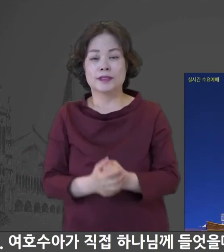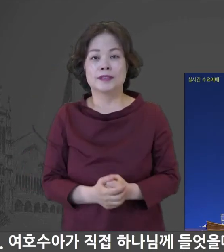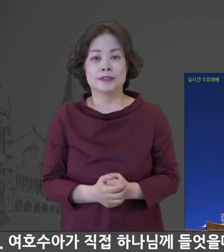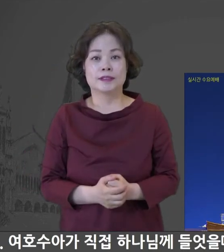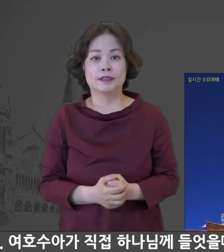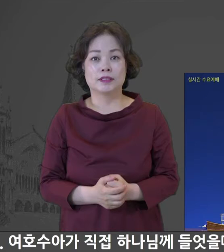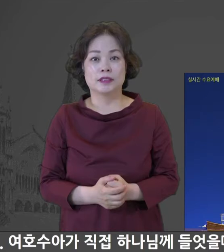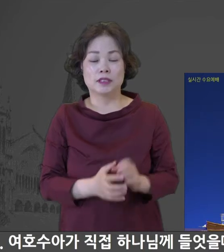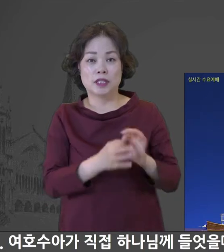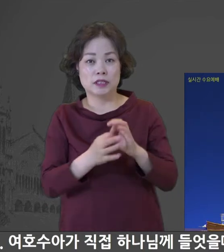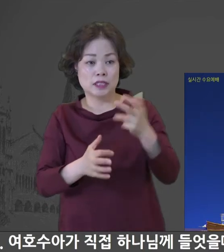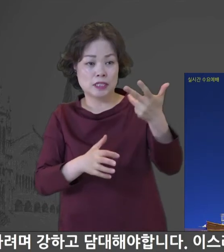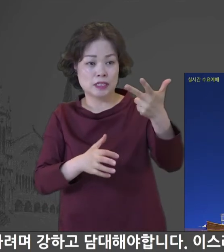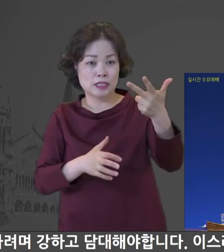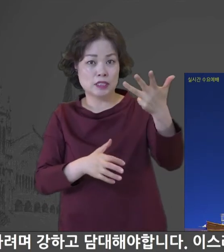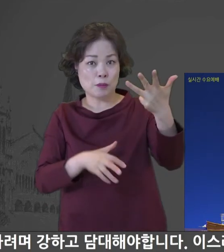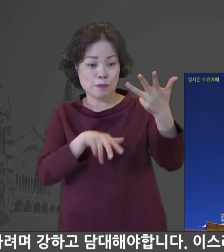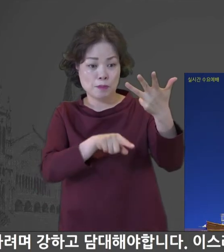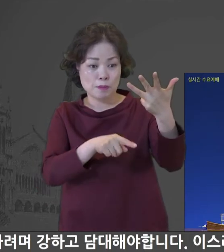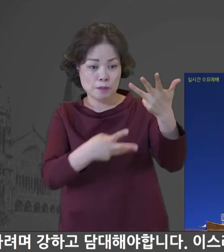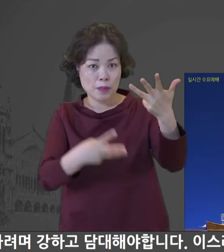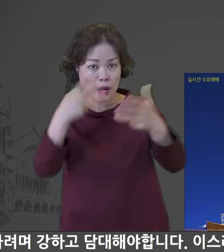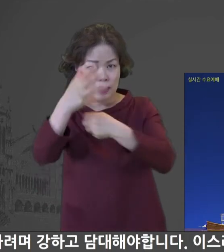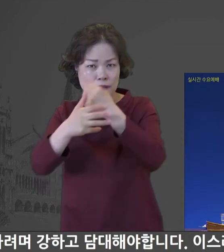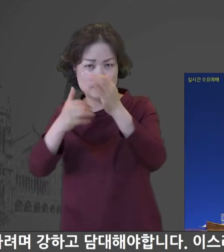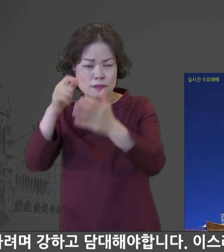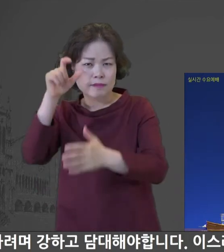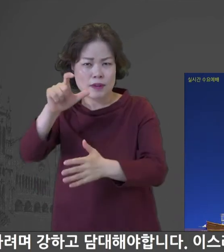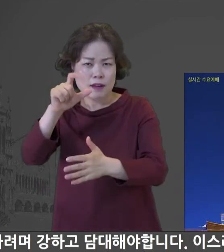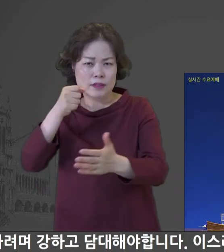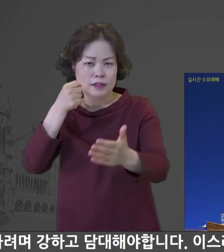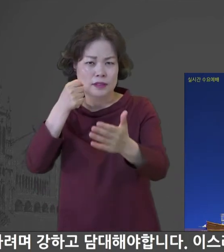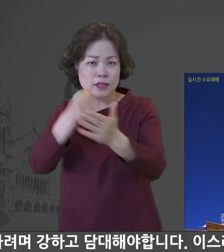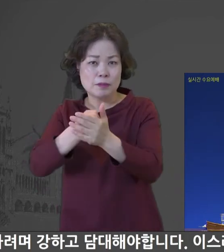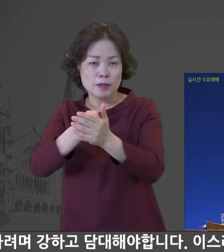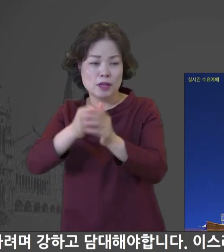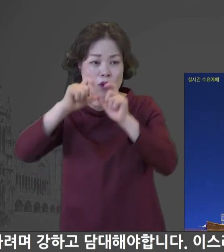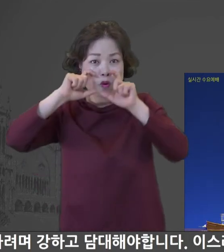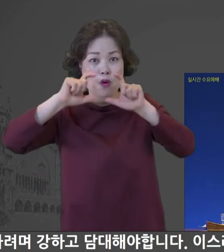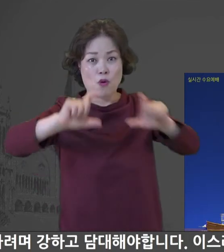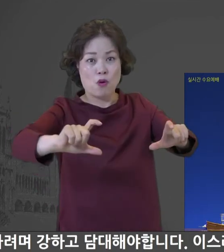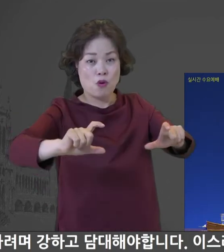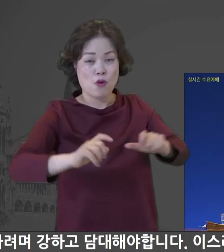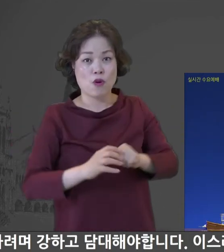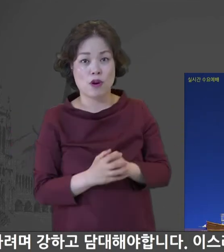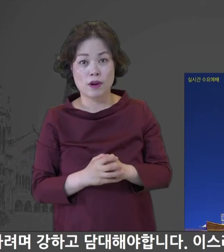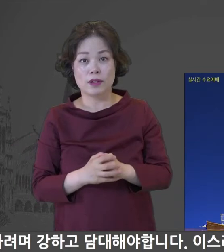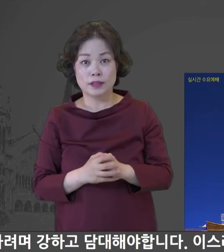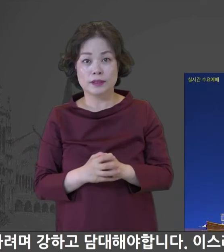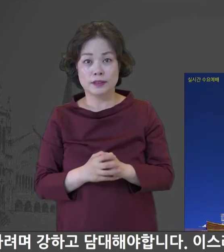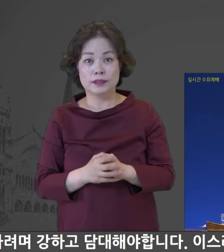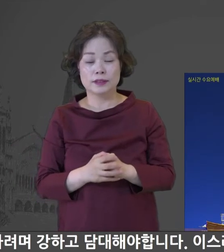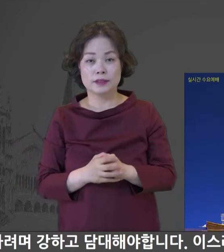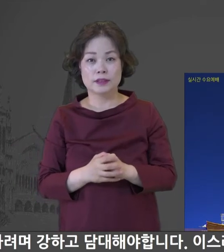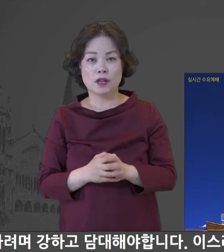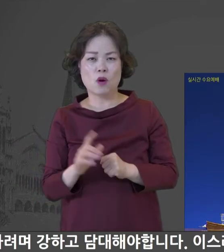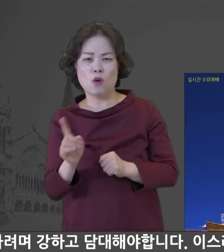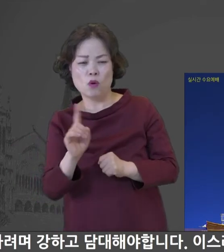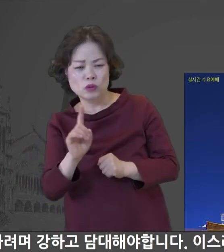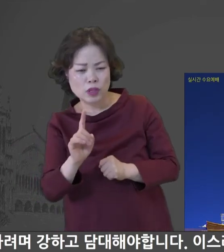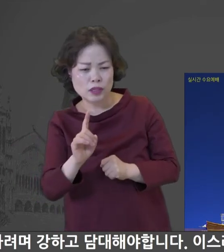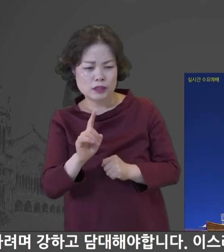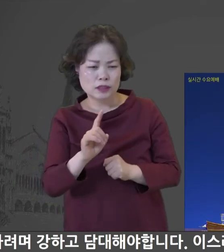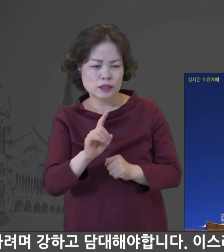또 이어서 본문 7절 8절을 보면 하나님께서 또다시 강하고 담대하라 라고 말씀합니다. 그리고 어떠한